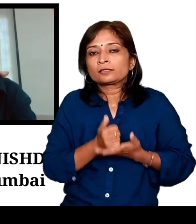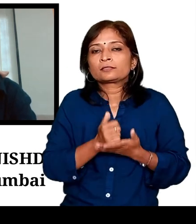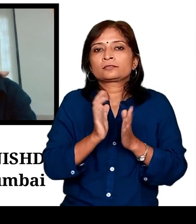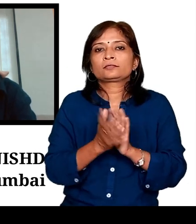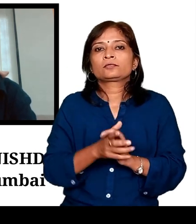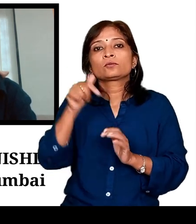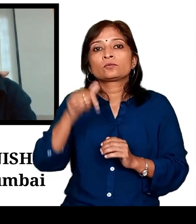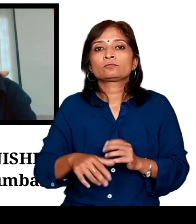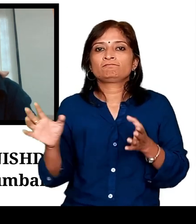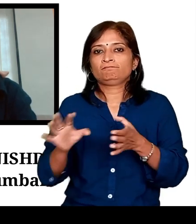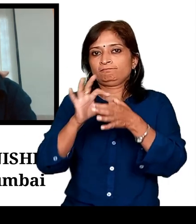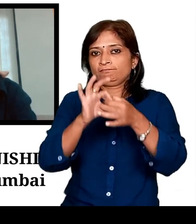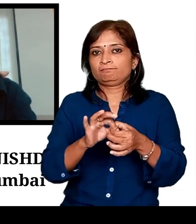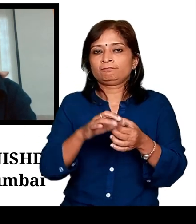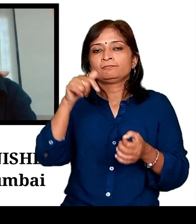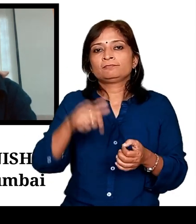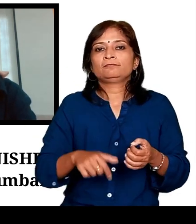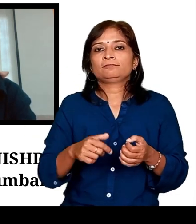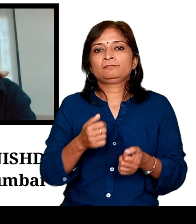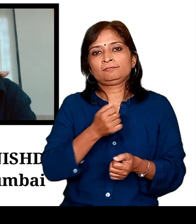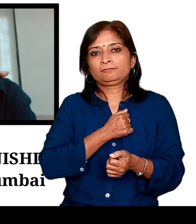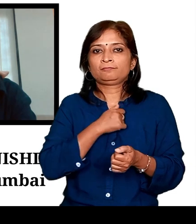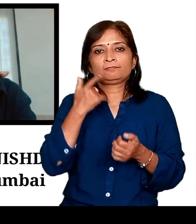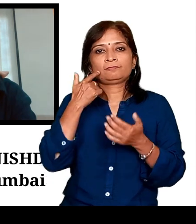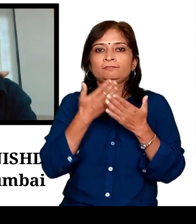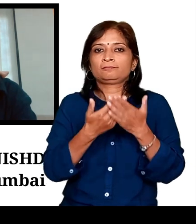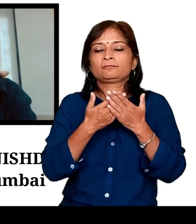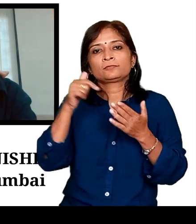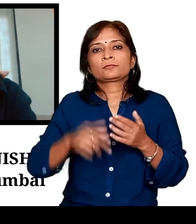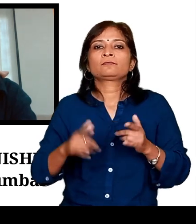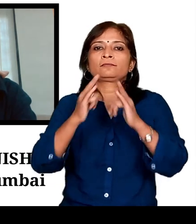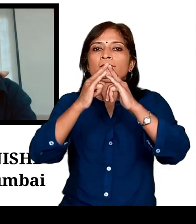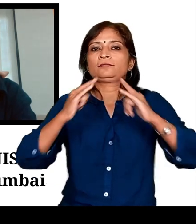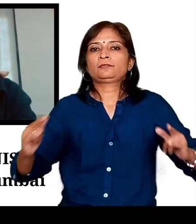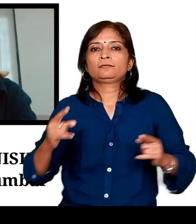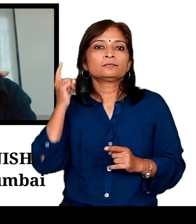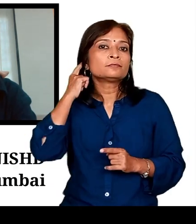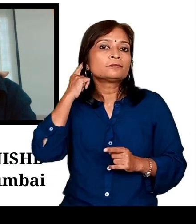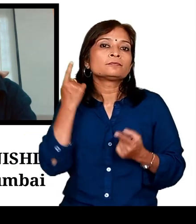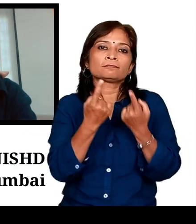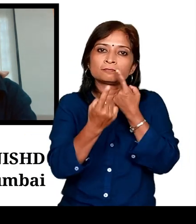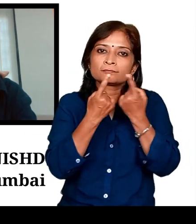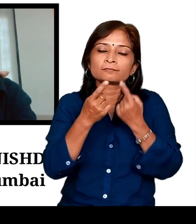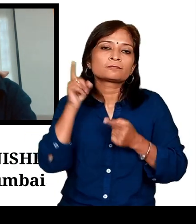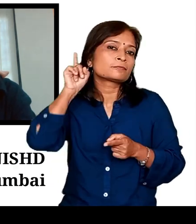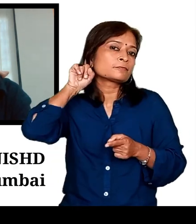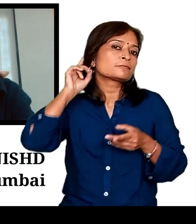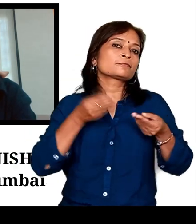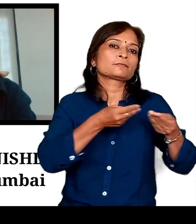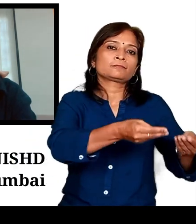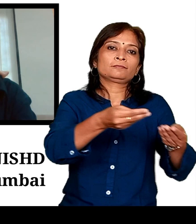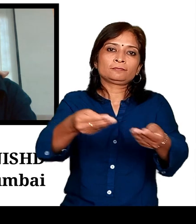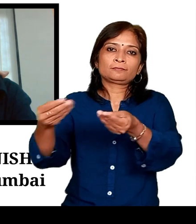उनके कोलाबोरेशन में हम असेसमेंट का काम करते हैं, हियरिंग एड डिस्ट्रीब्यूशन का काम करते हैं। और हमारी